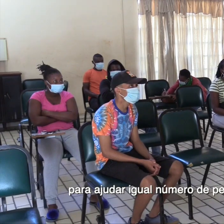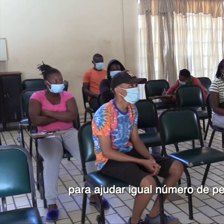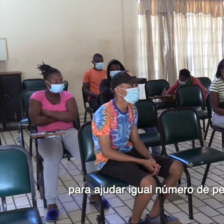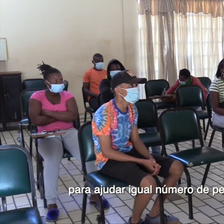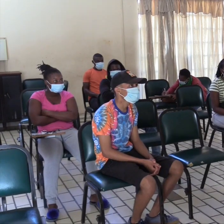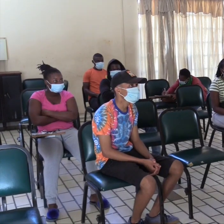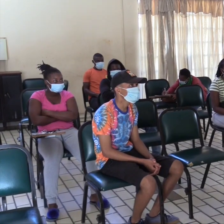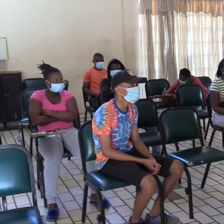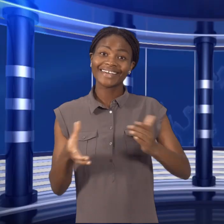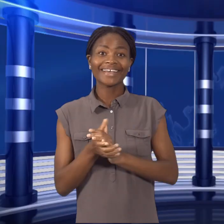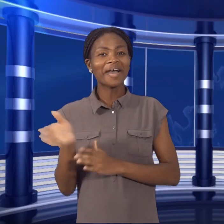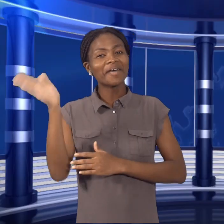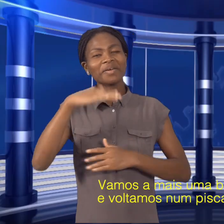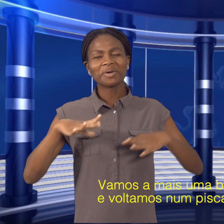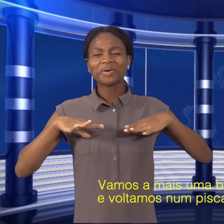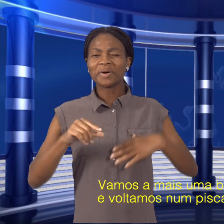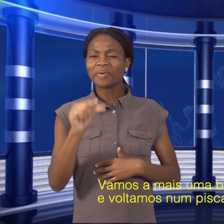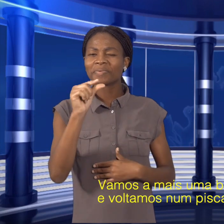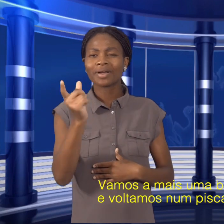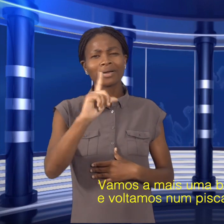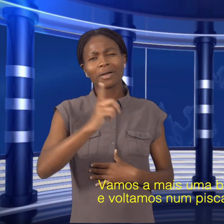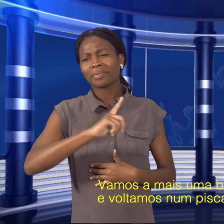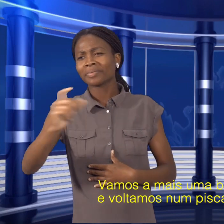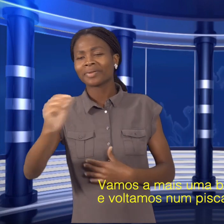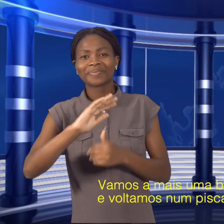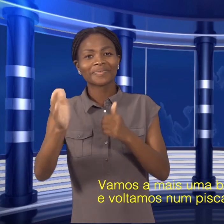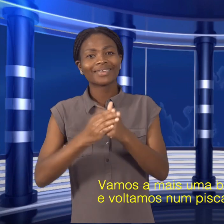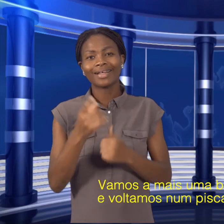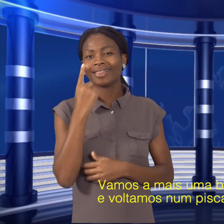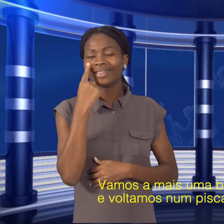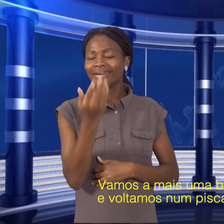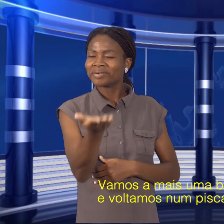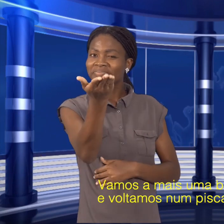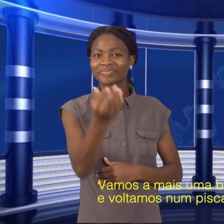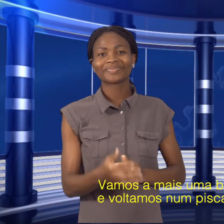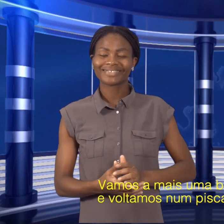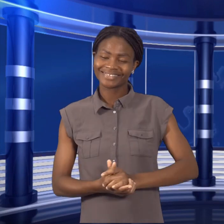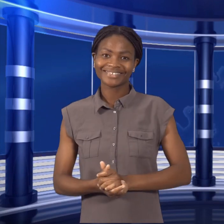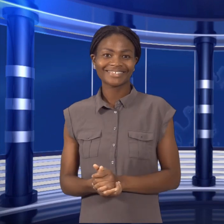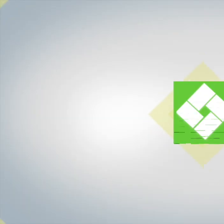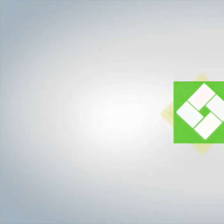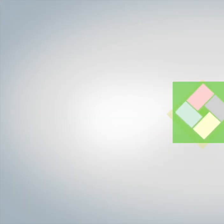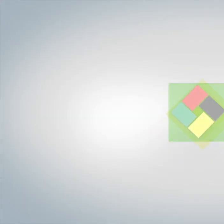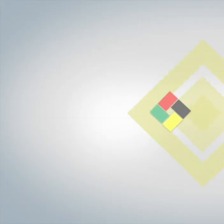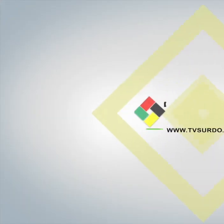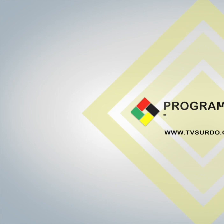com deficiência. Vamos a mais uma breve pausa e voltamos num pescar de olhos.